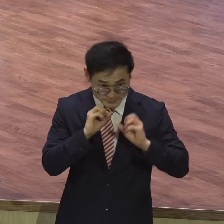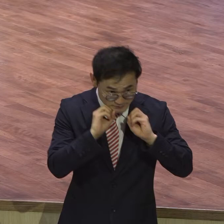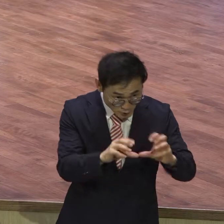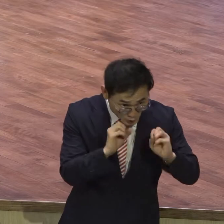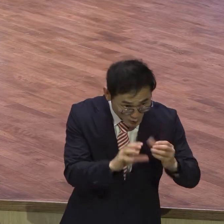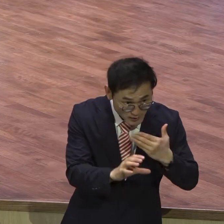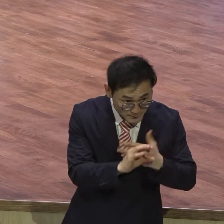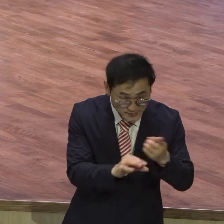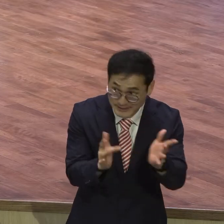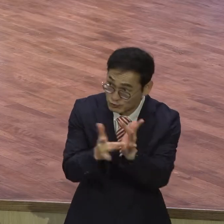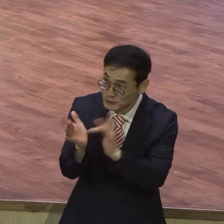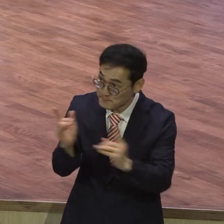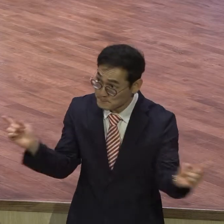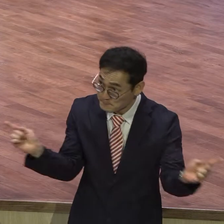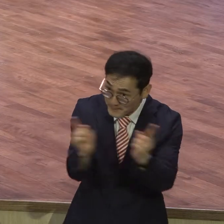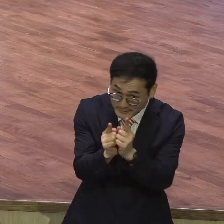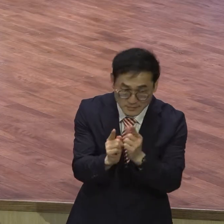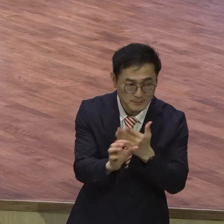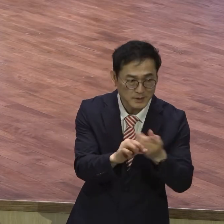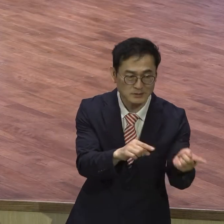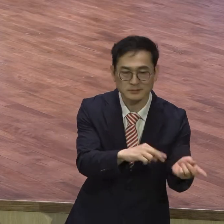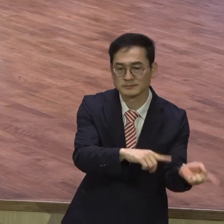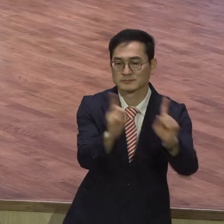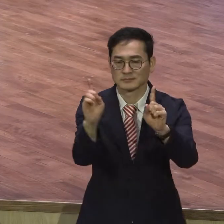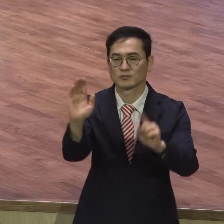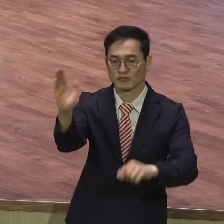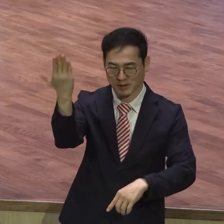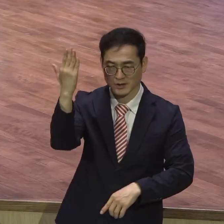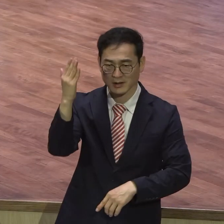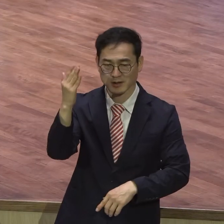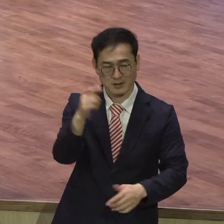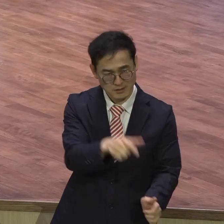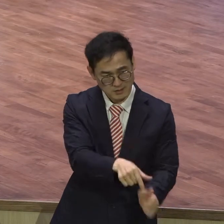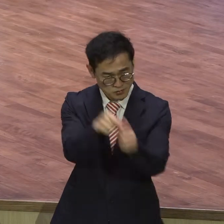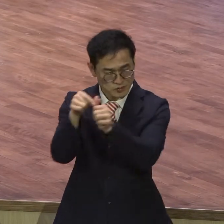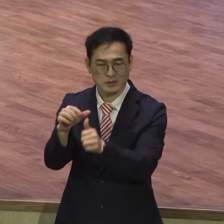그 사람은 살아나게 돼 있어요 한 사람을 살려내는 거예요